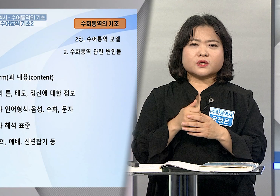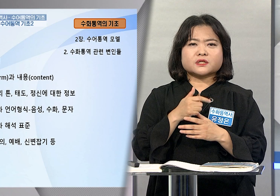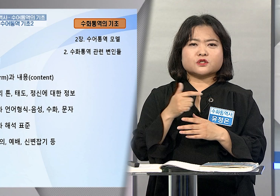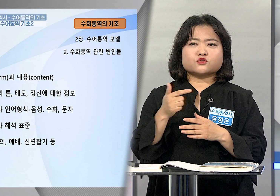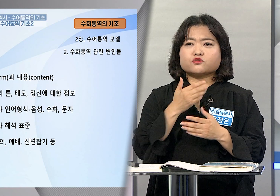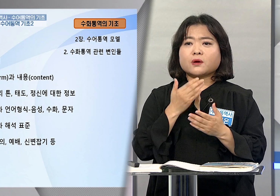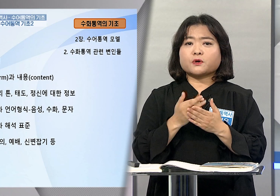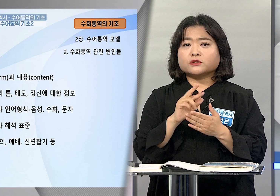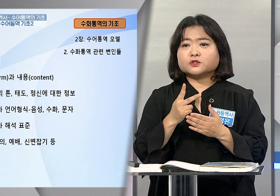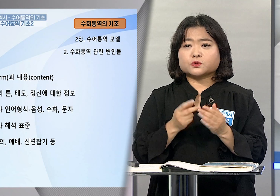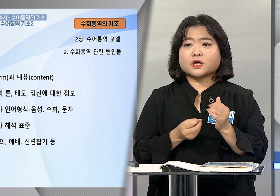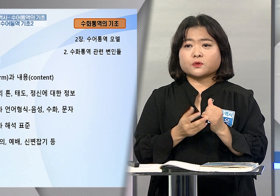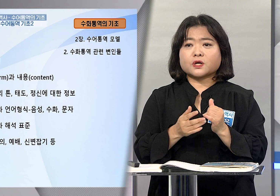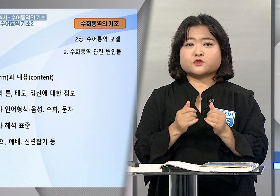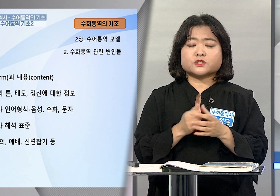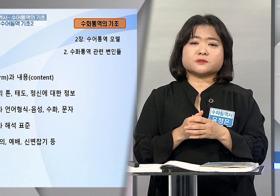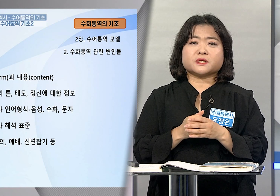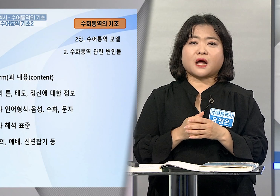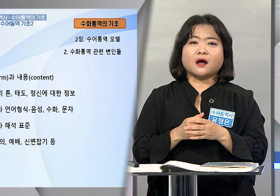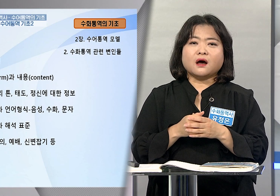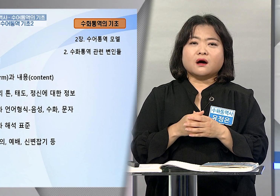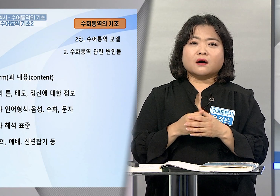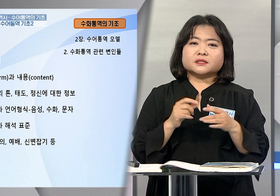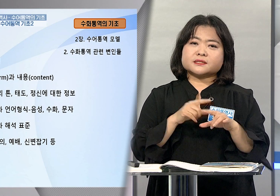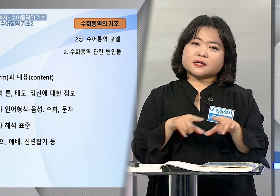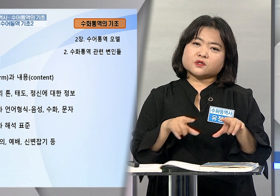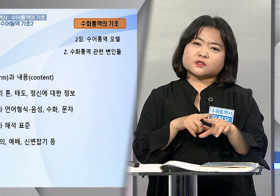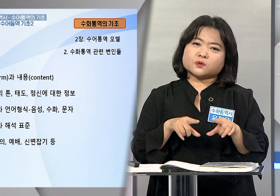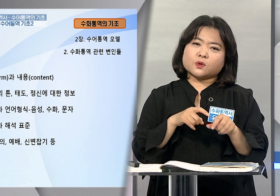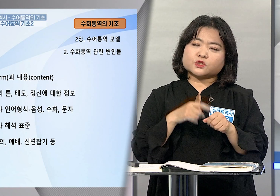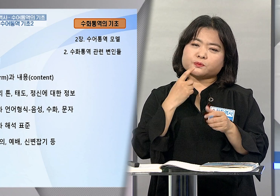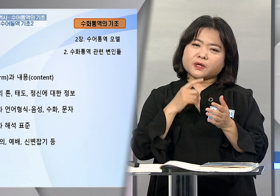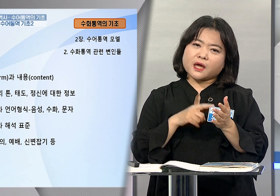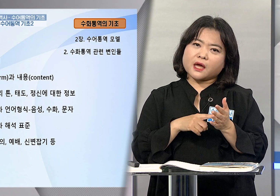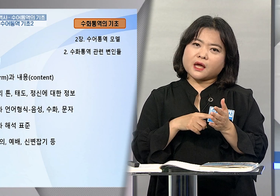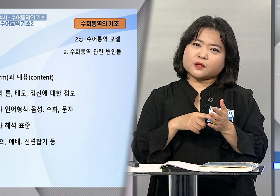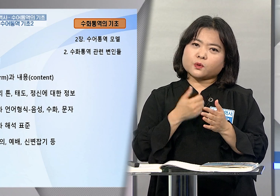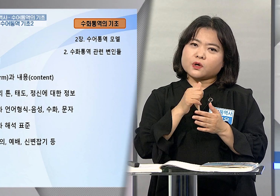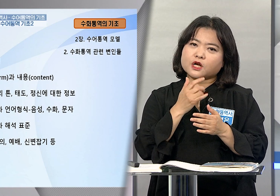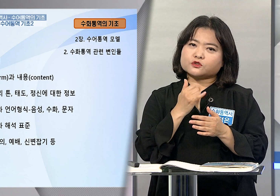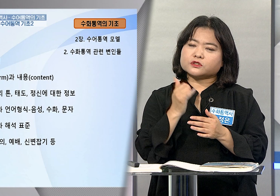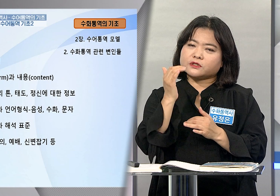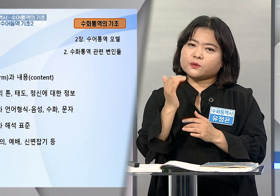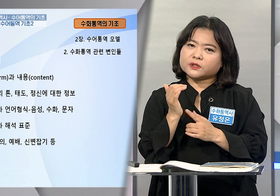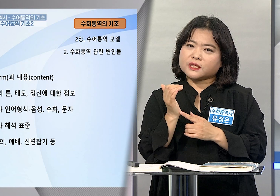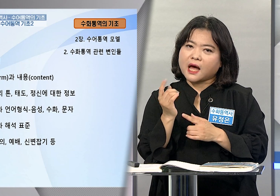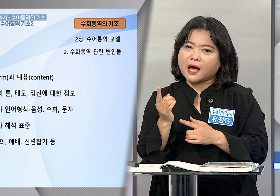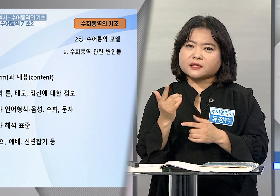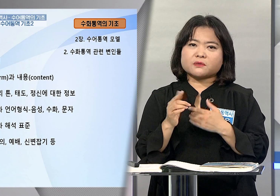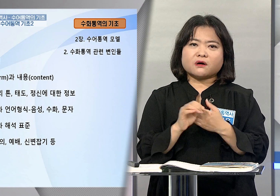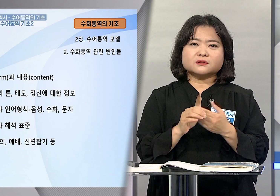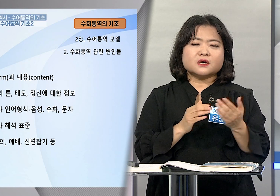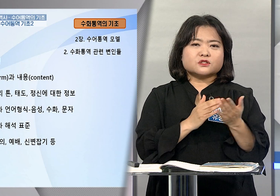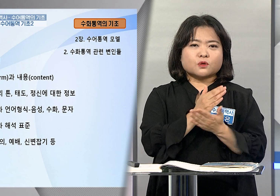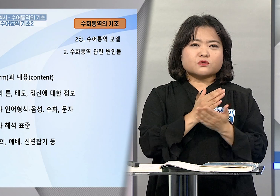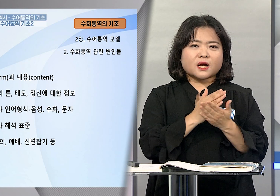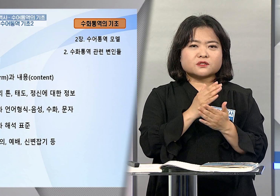굉장히 중요한 변인으로 작용할 수 있습니다. 일상적으로 쉽게 통역할 수 있는 내용이냐, 아니면 전문가적인